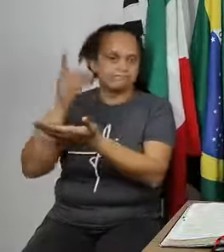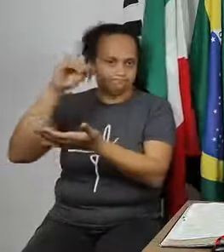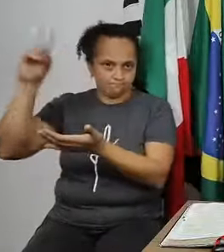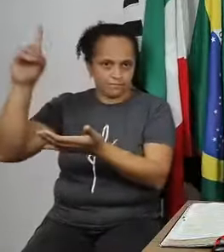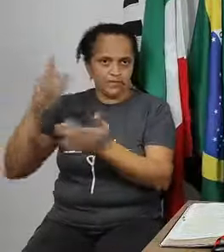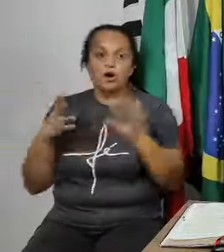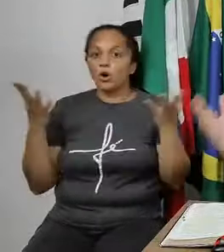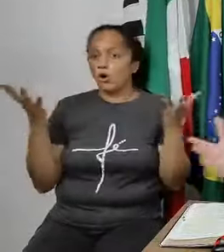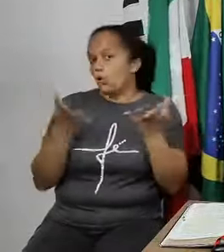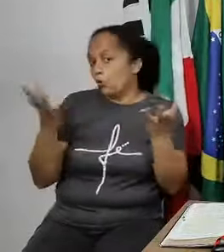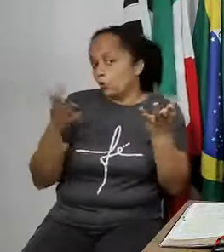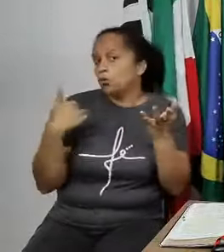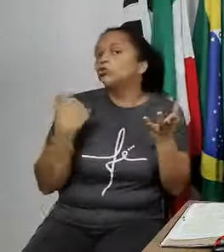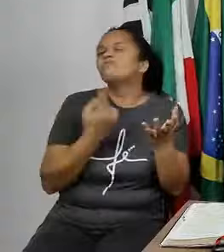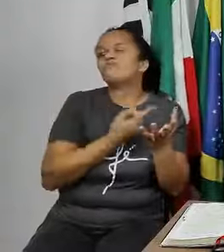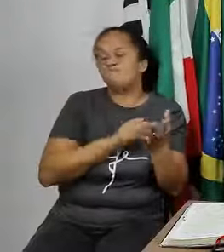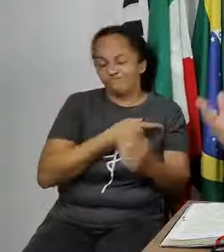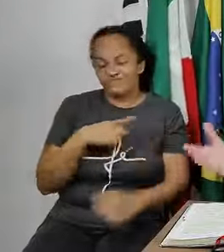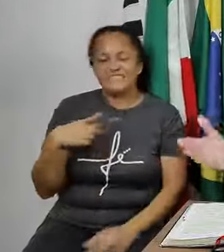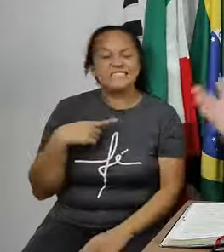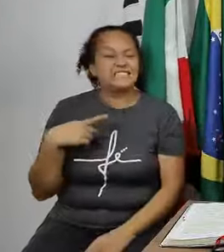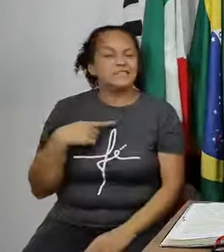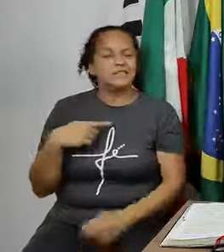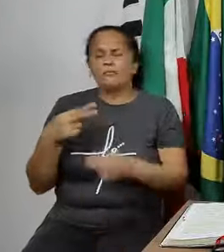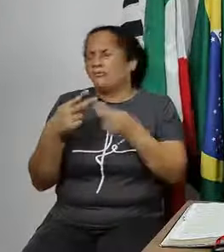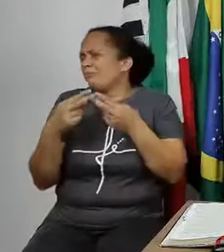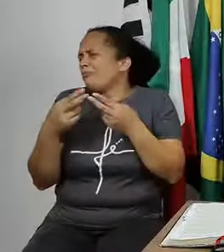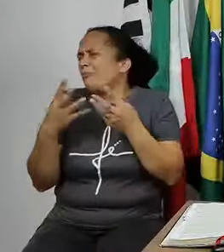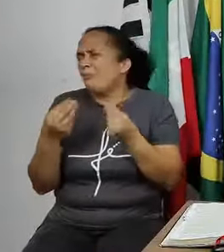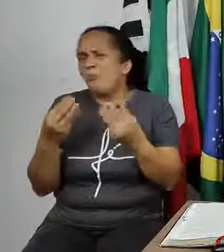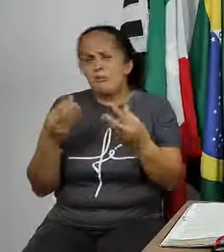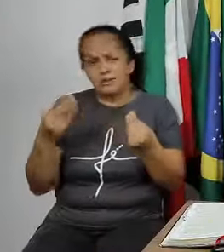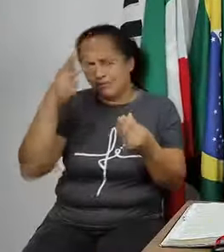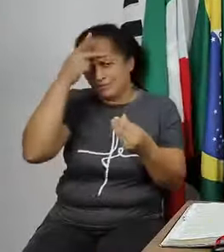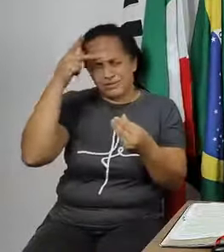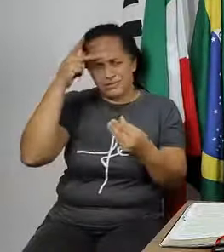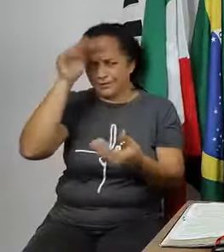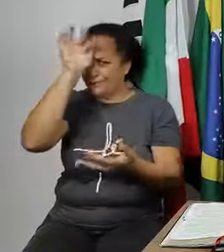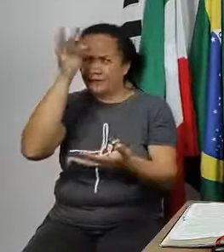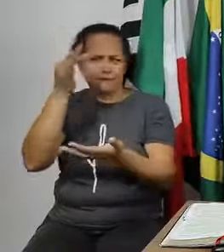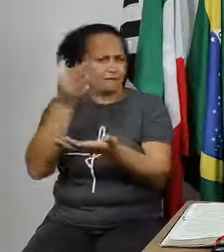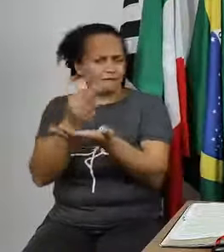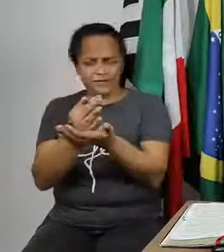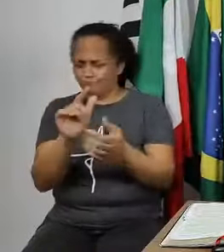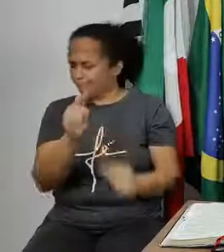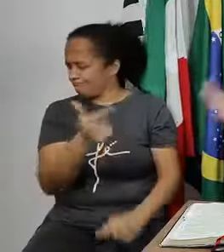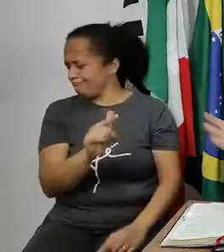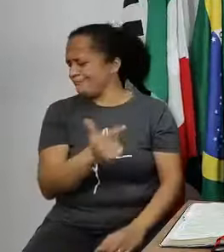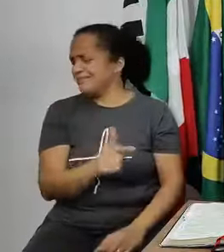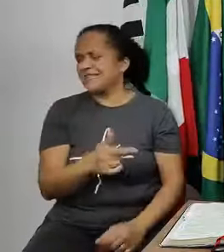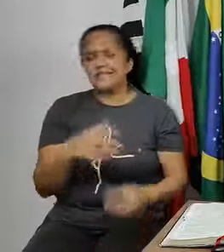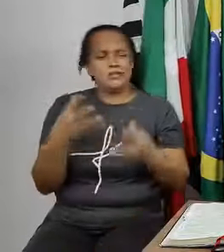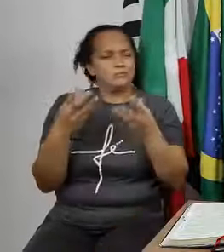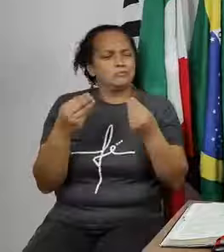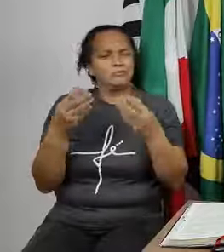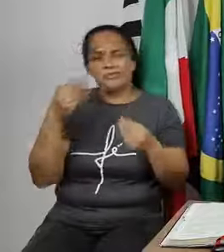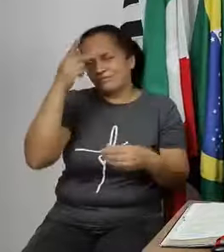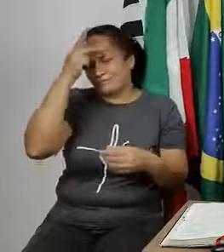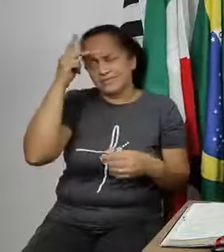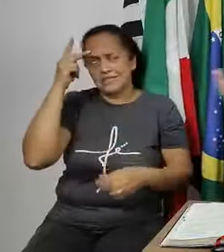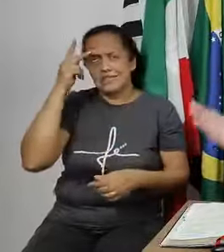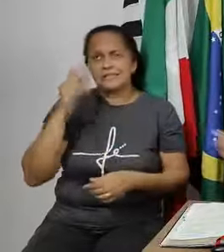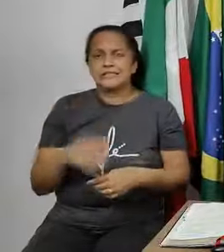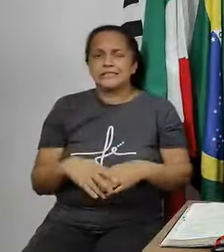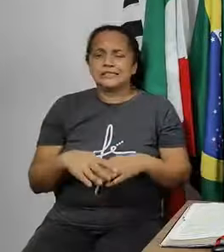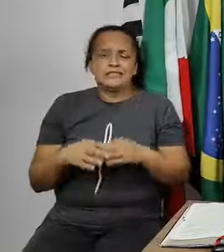incredulidade, muito ateísmo, muita incredulidade até dentro da igreja, muito ceticismo, muita frieza. É um